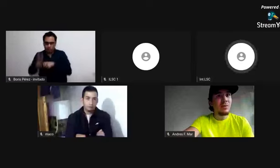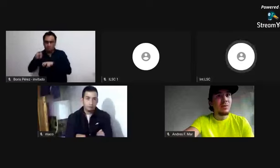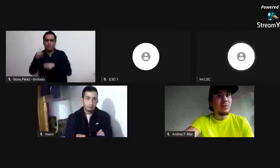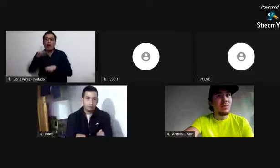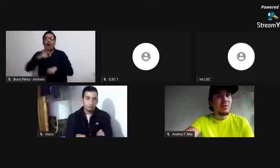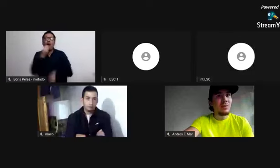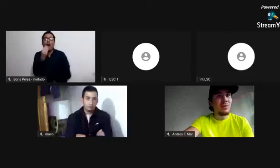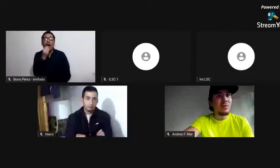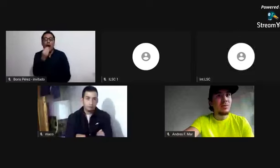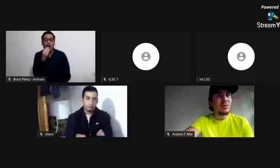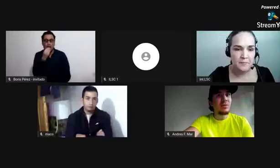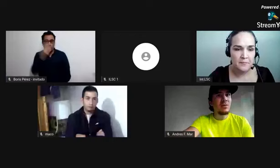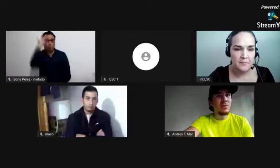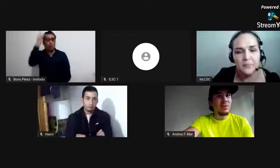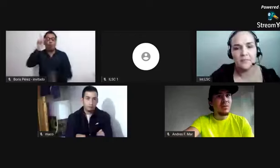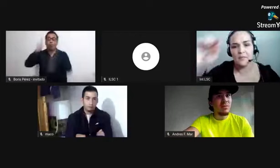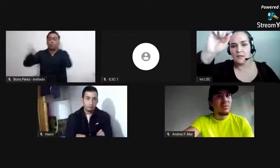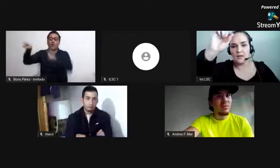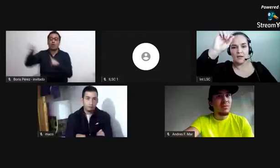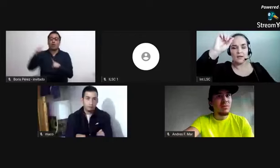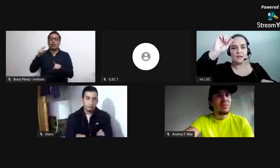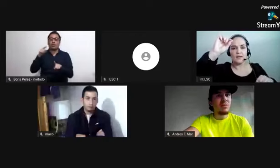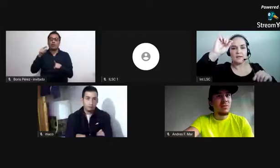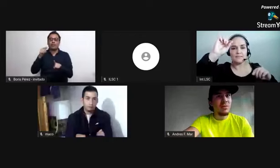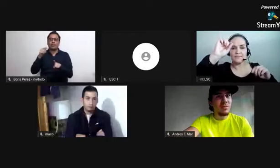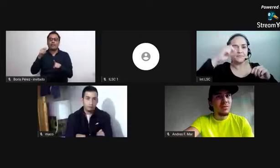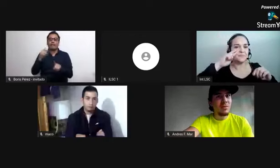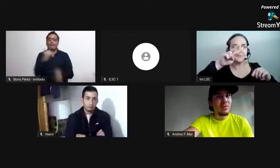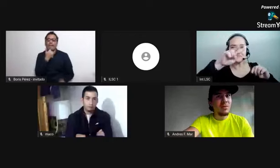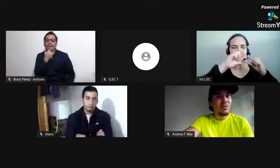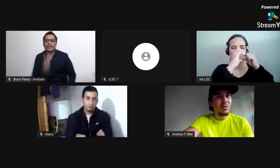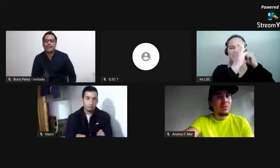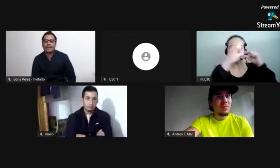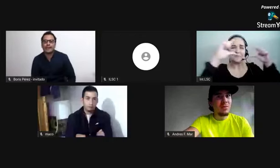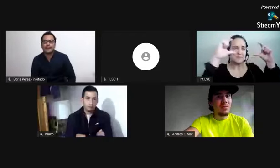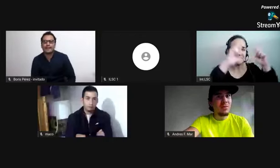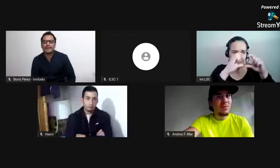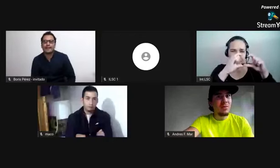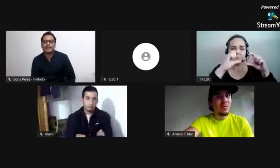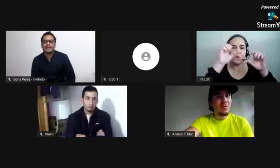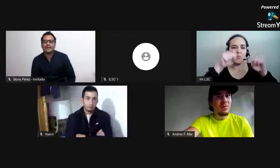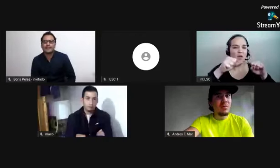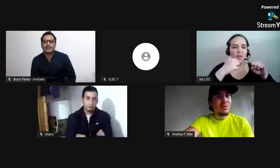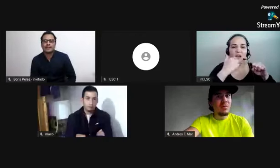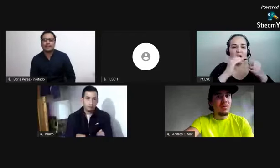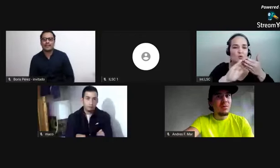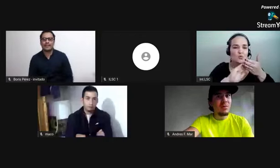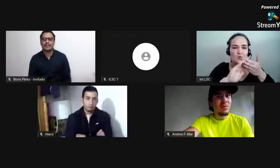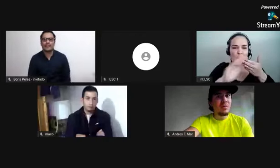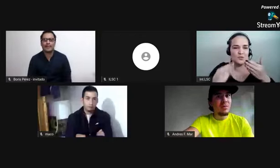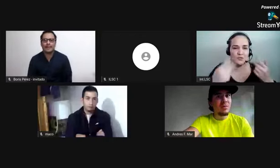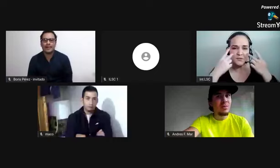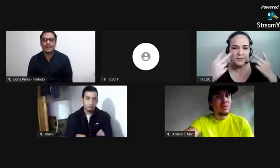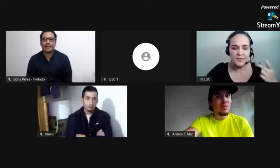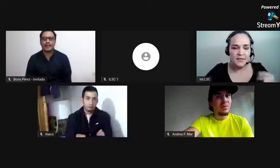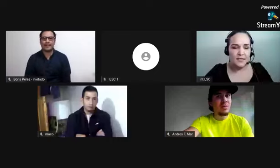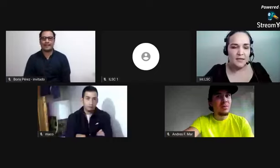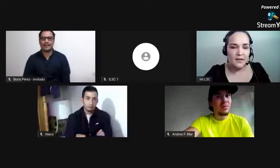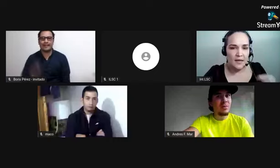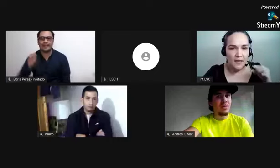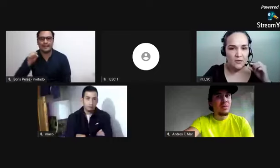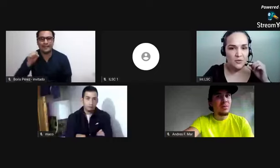no